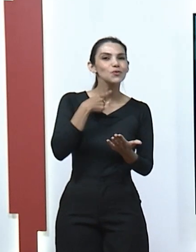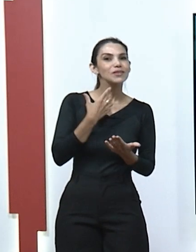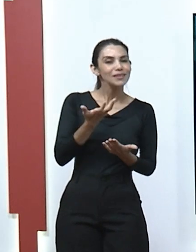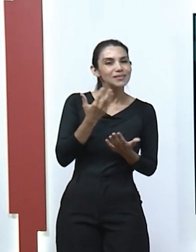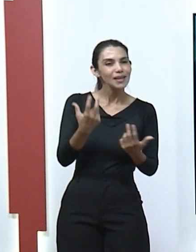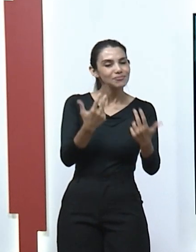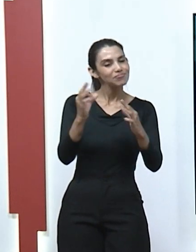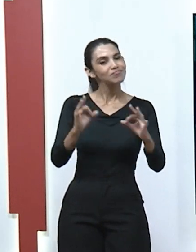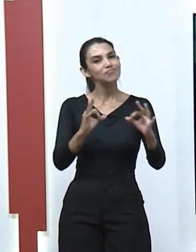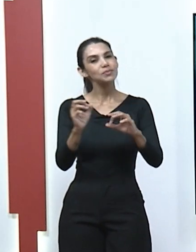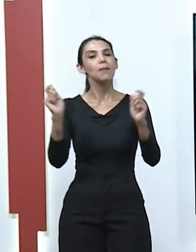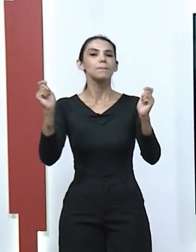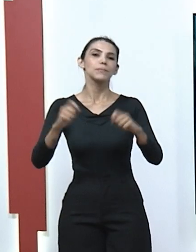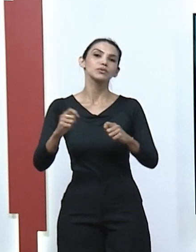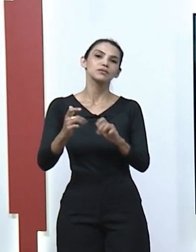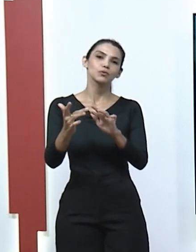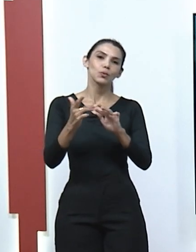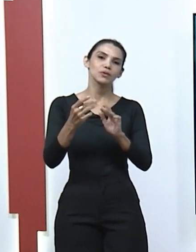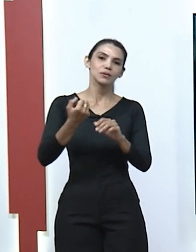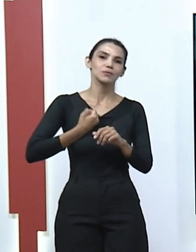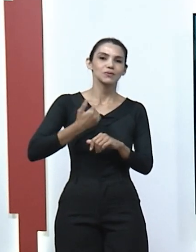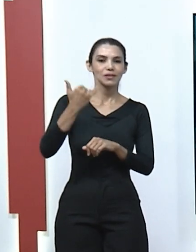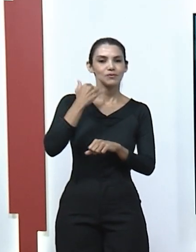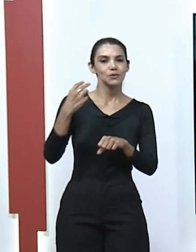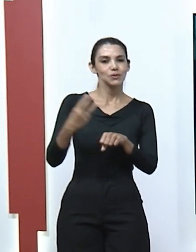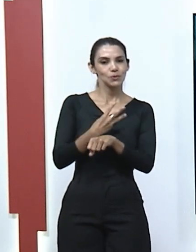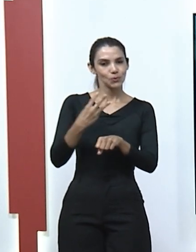Conexões, é só entrar em contato pelo nosso WhatsApp